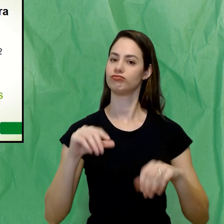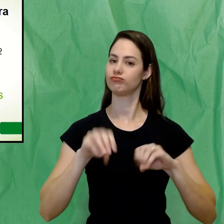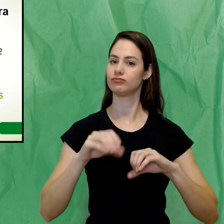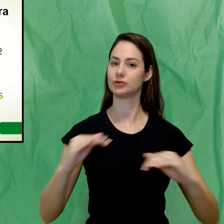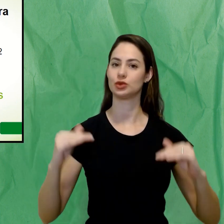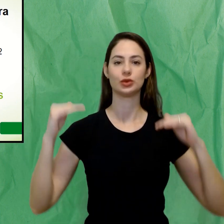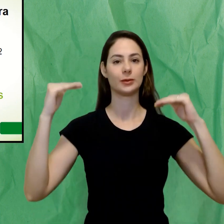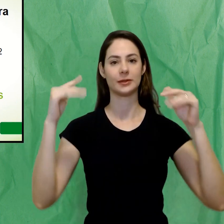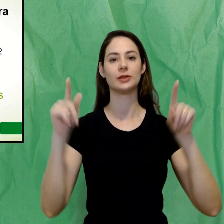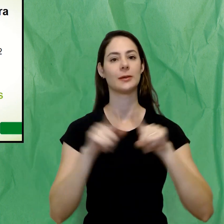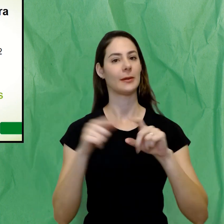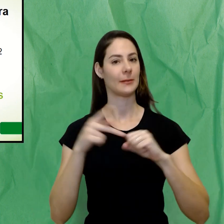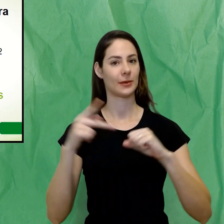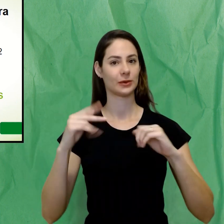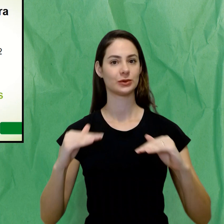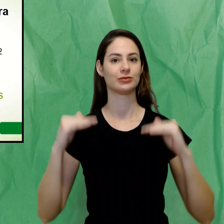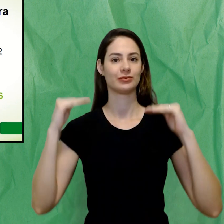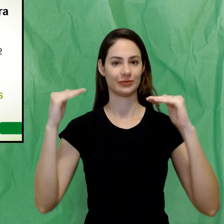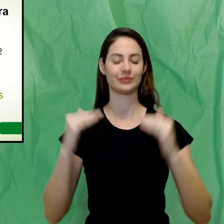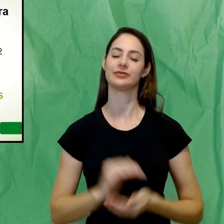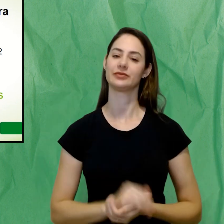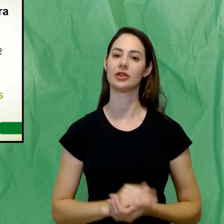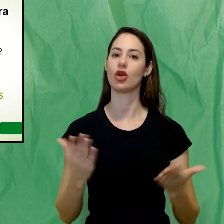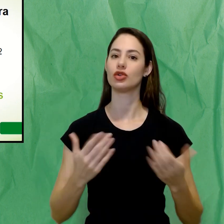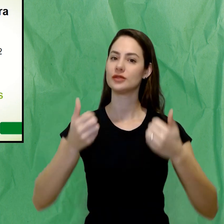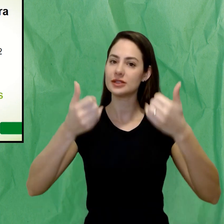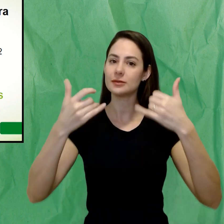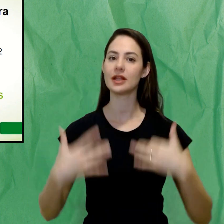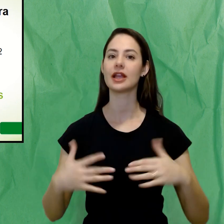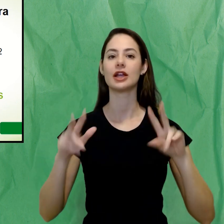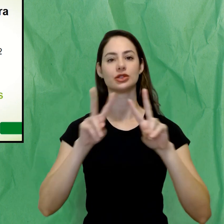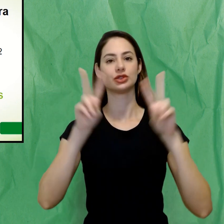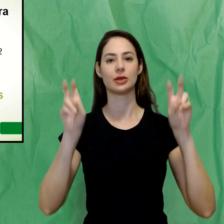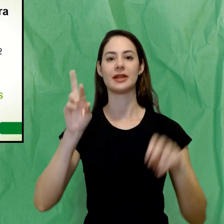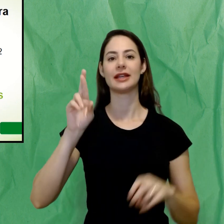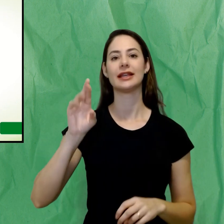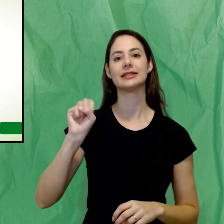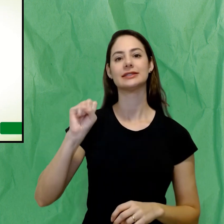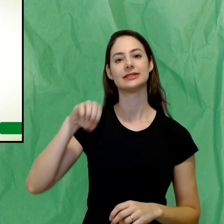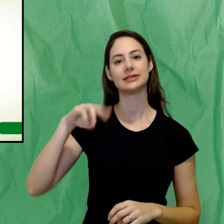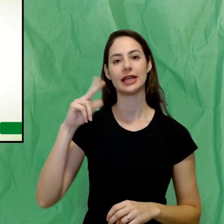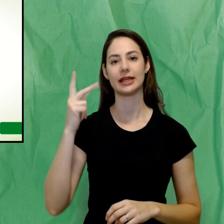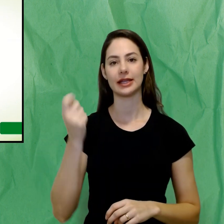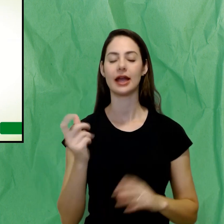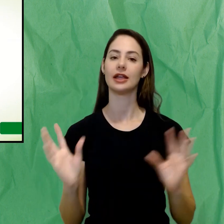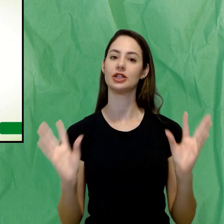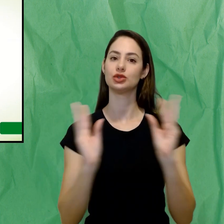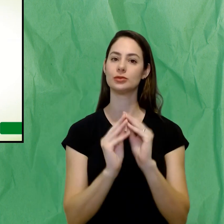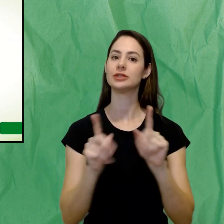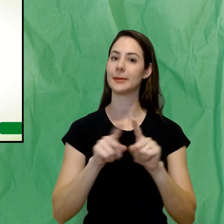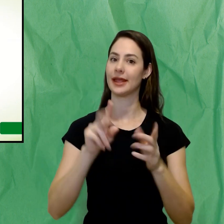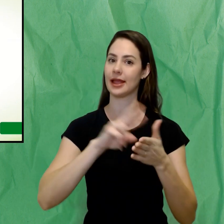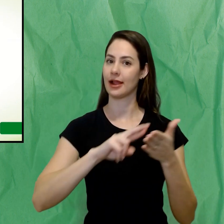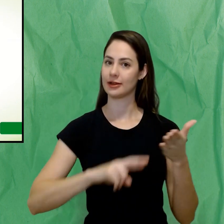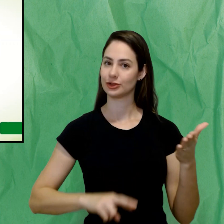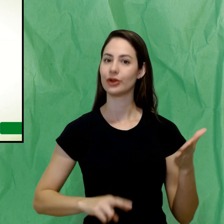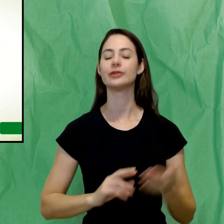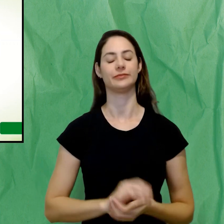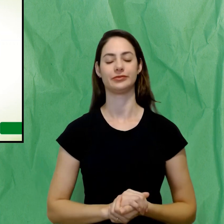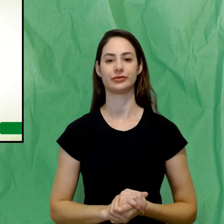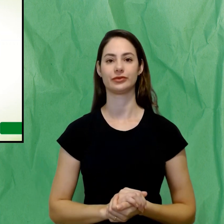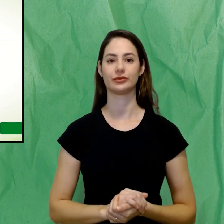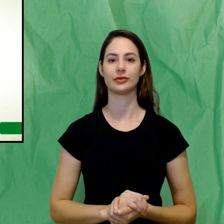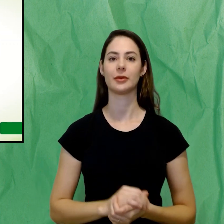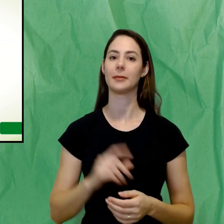Pós-Graduação. E hoje nós vamos falar sobre as resenhas, os resumos e os relatórios acadêmicos. Começando